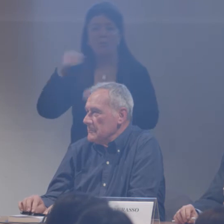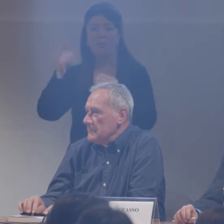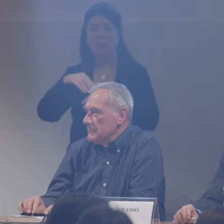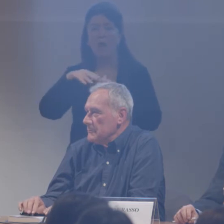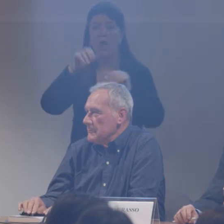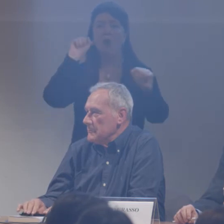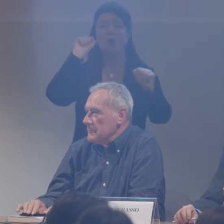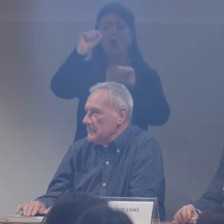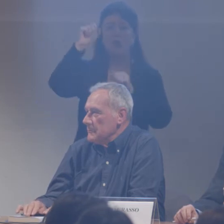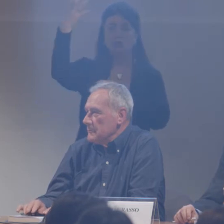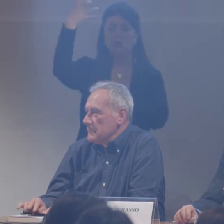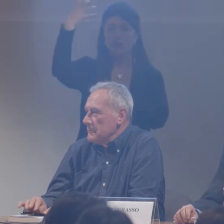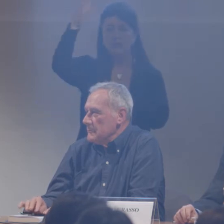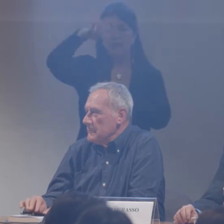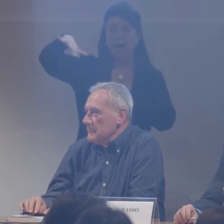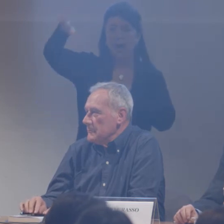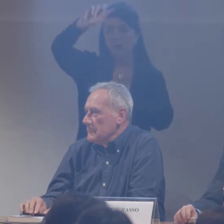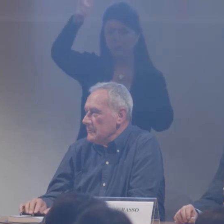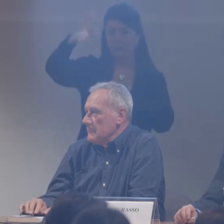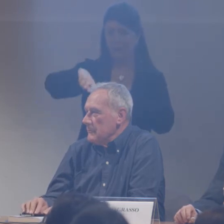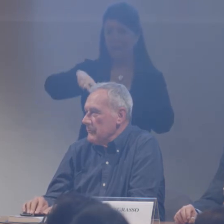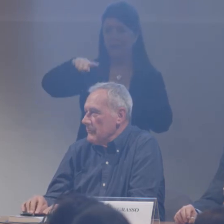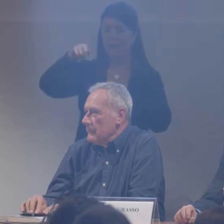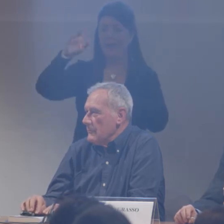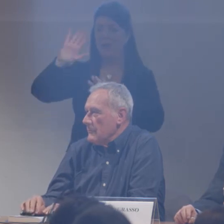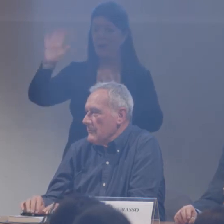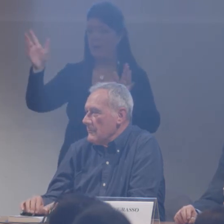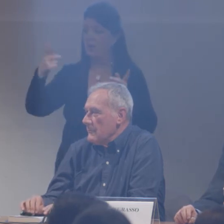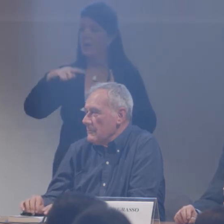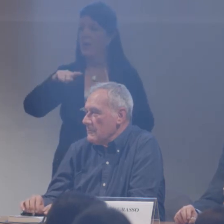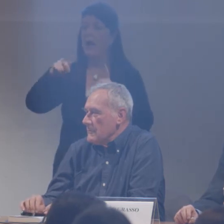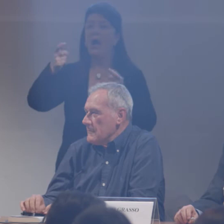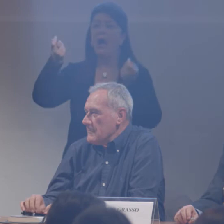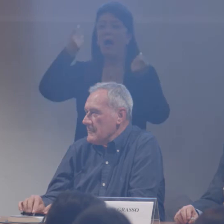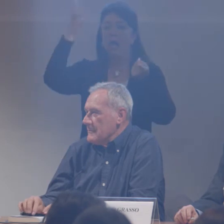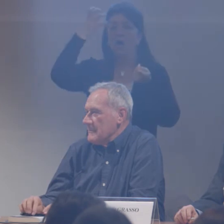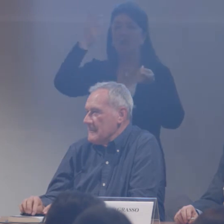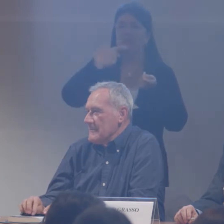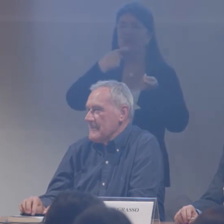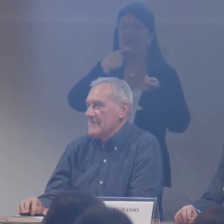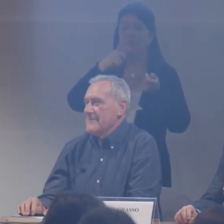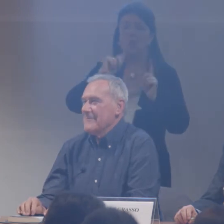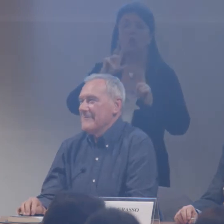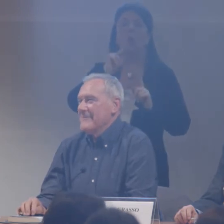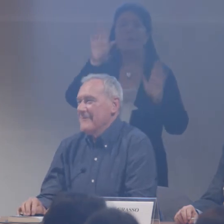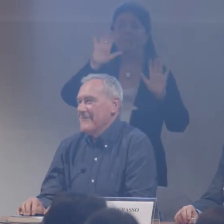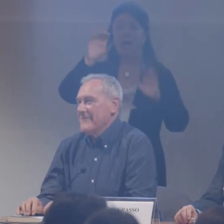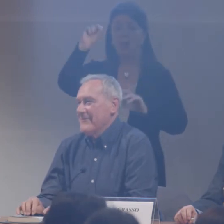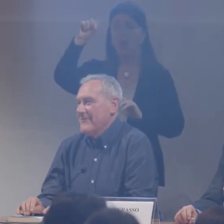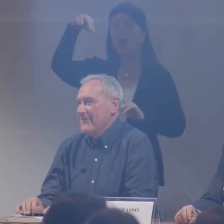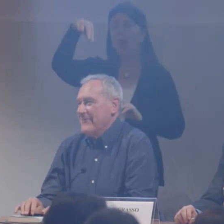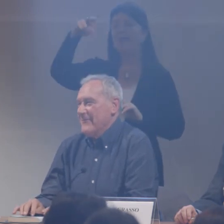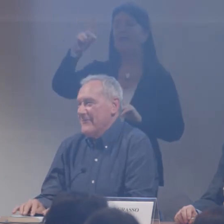ci governava chi ci governava, e non parlerò di Andreotti perché mi parte la vena,